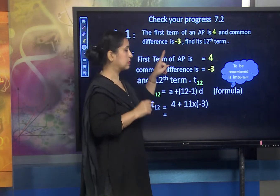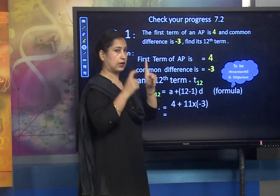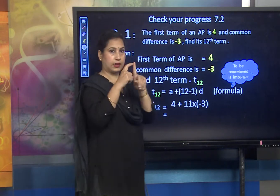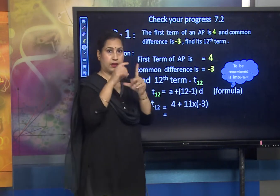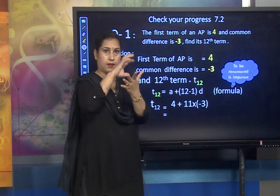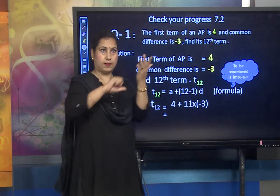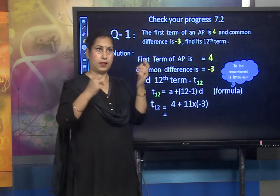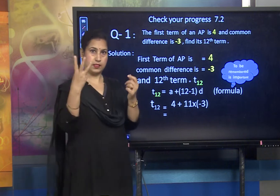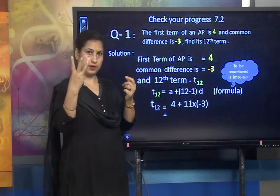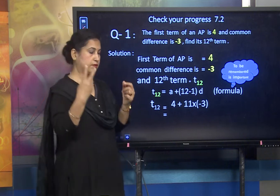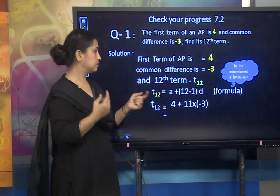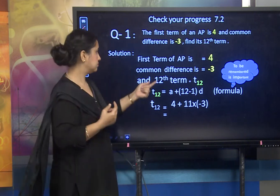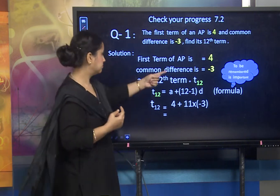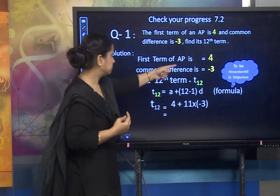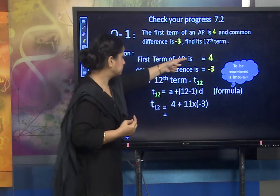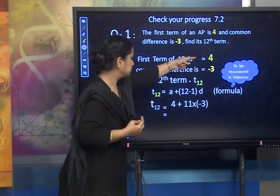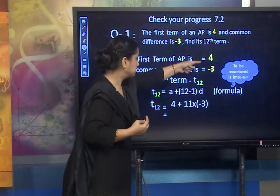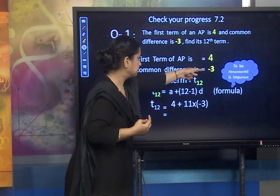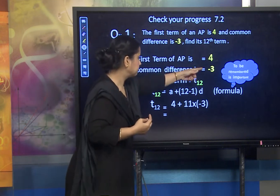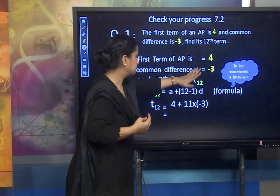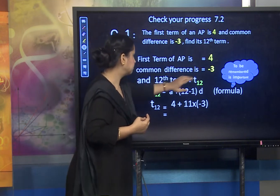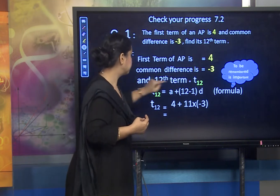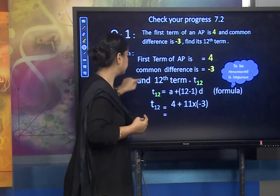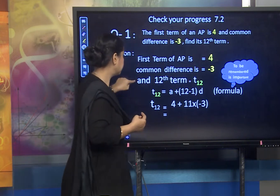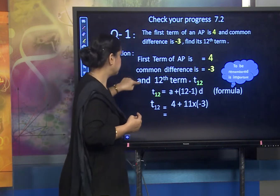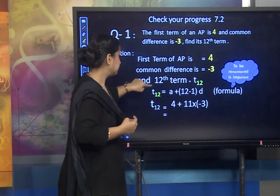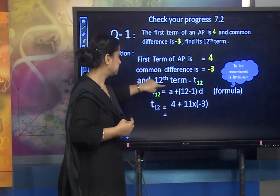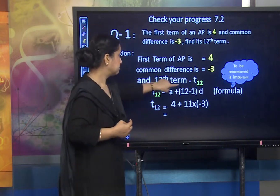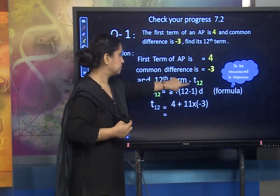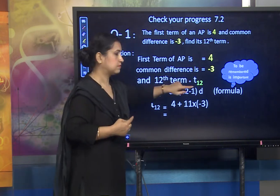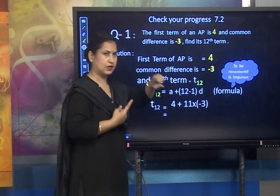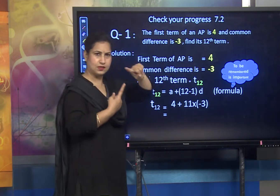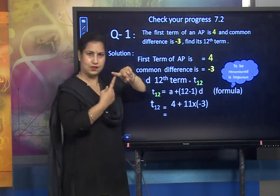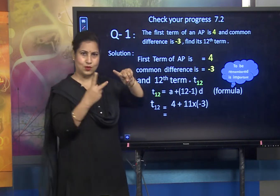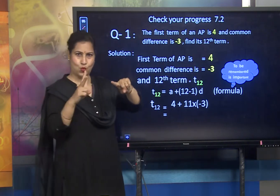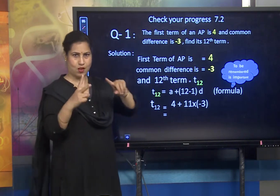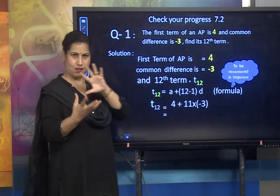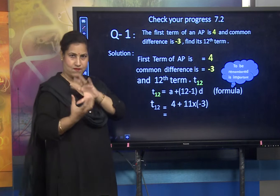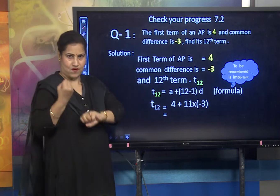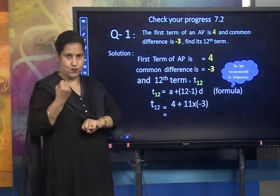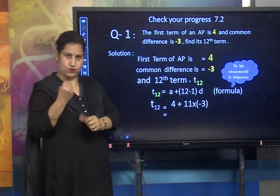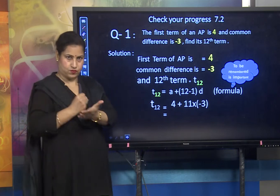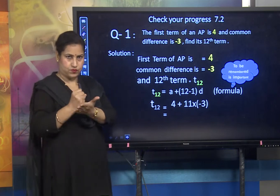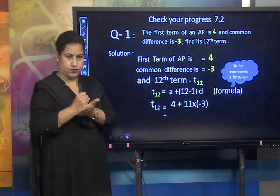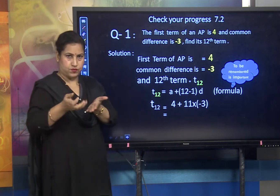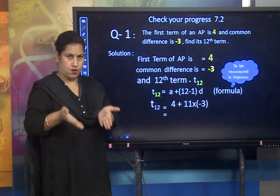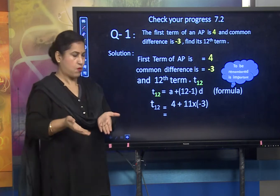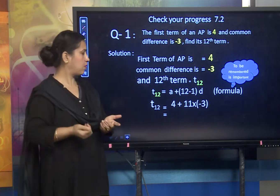का 4 है और कॉमन डिफरेंस भी हम जानते हैं -3 है। और 12th टर्म को हम T12 के नाम